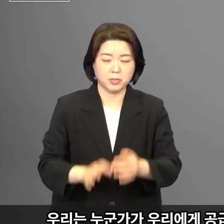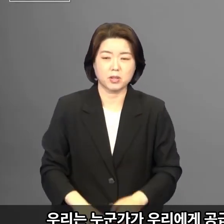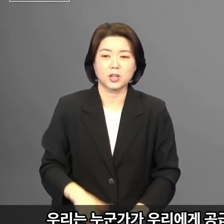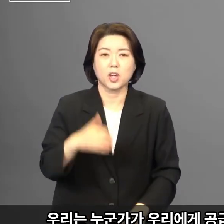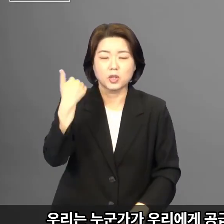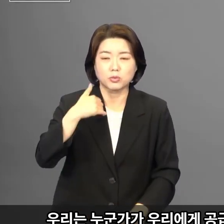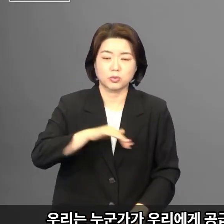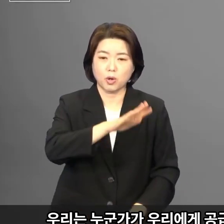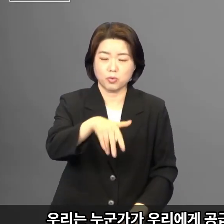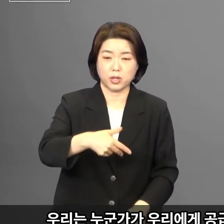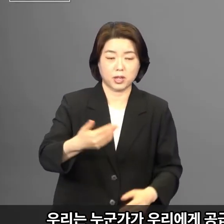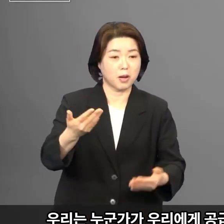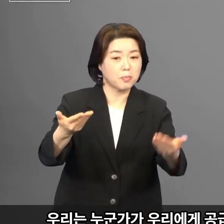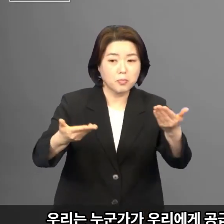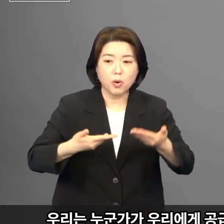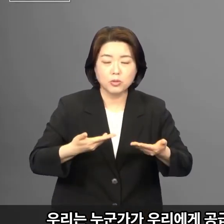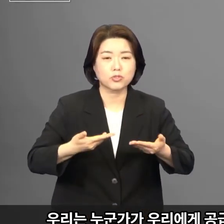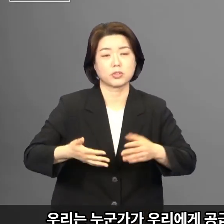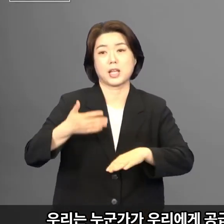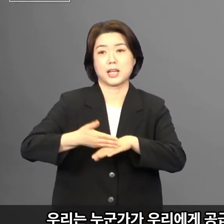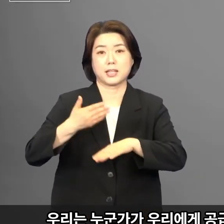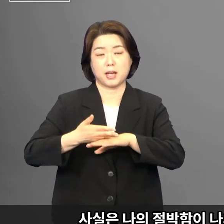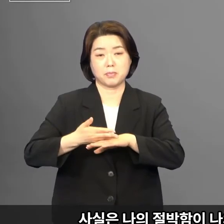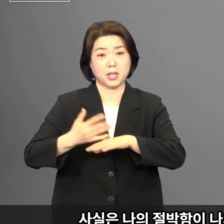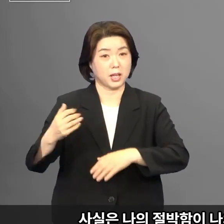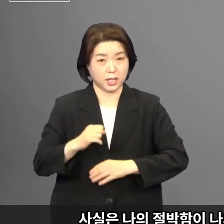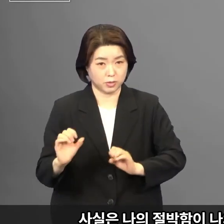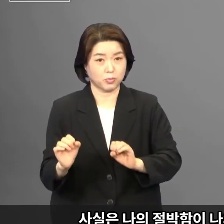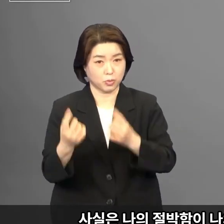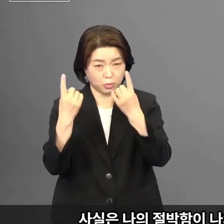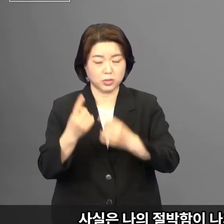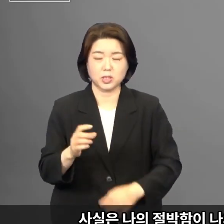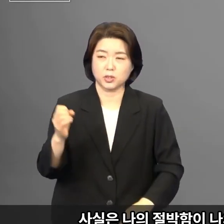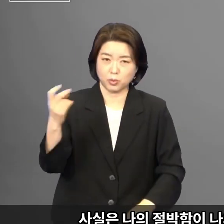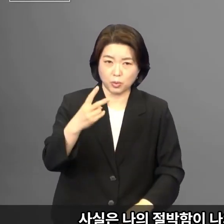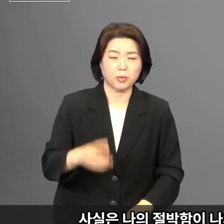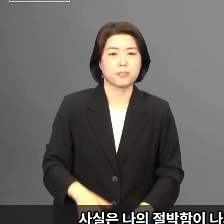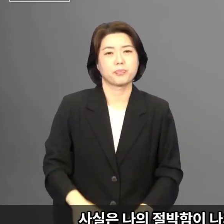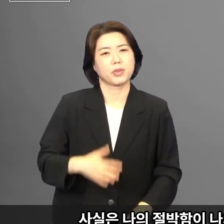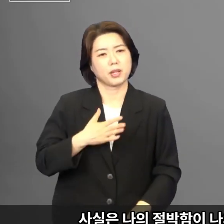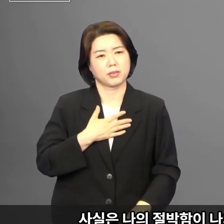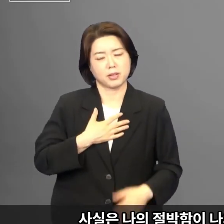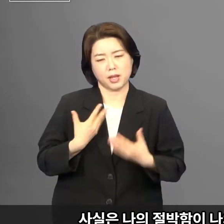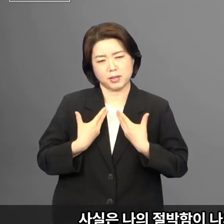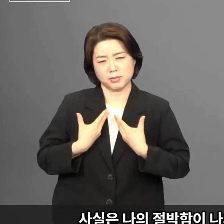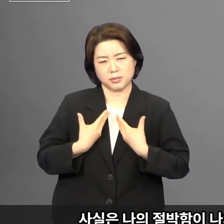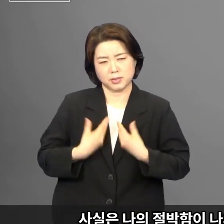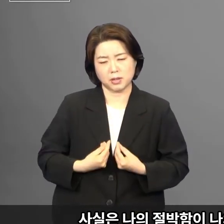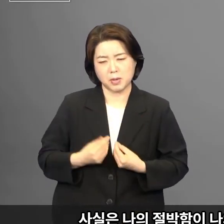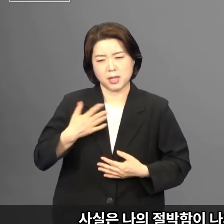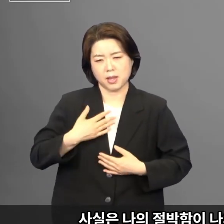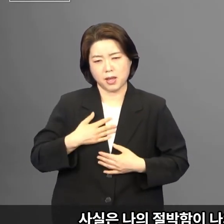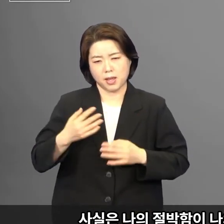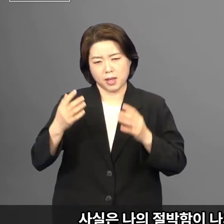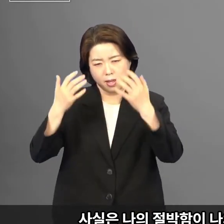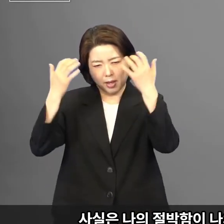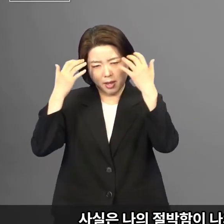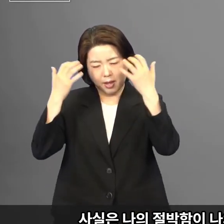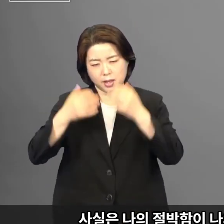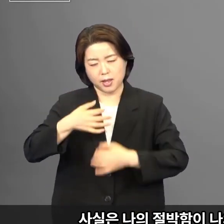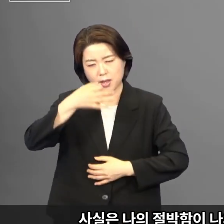우리에게 공급해 줄 때 감사함을 가지는 건 동시에 사실은 나의 절박함이 나의